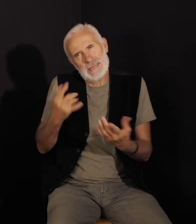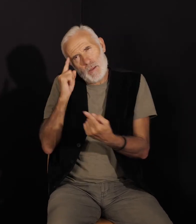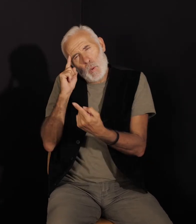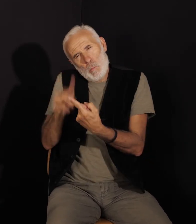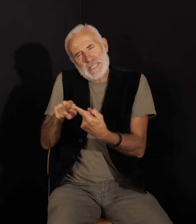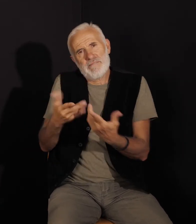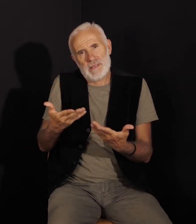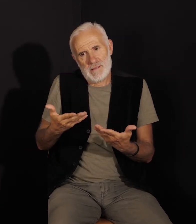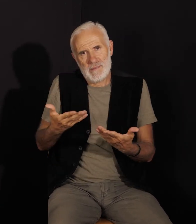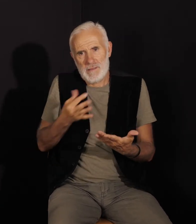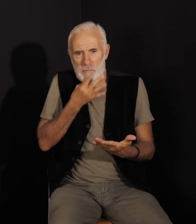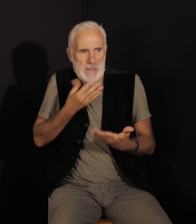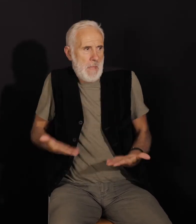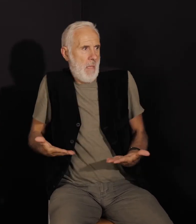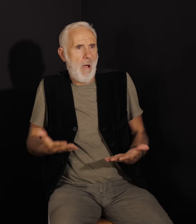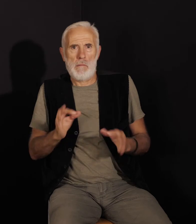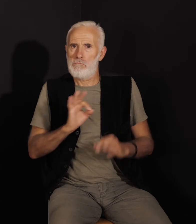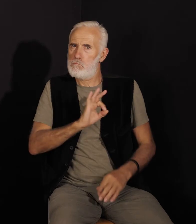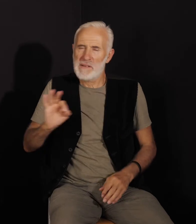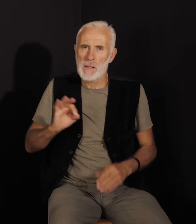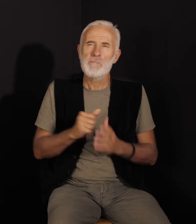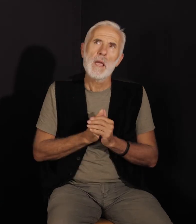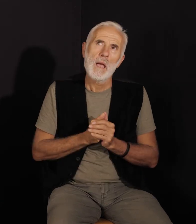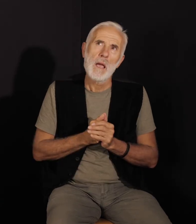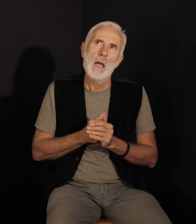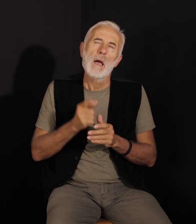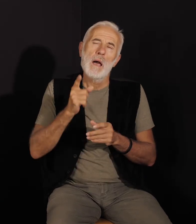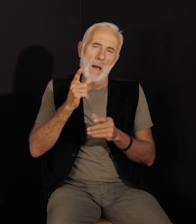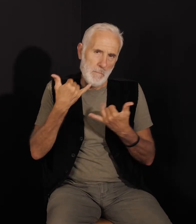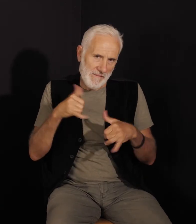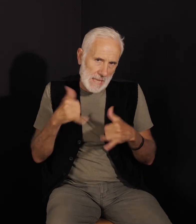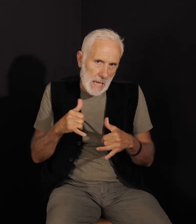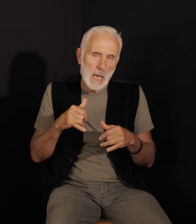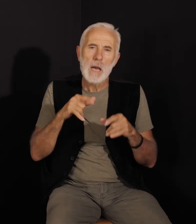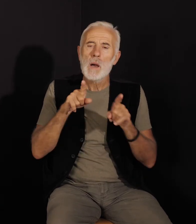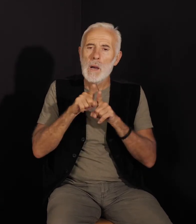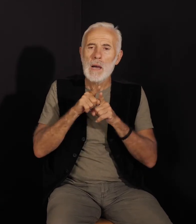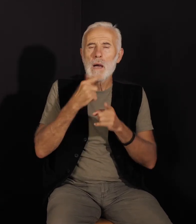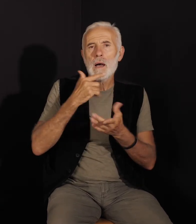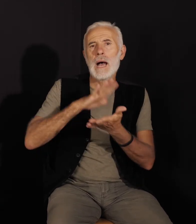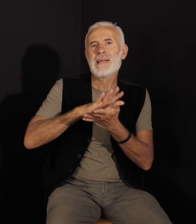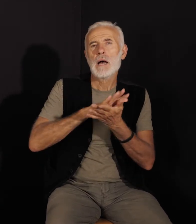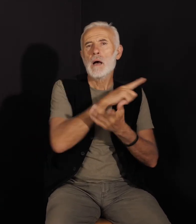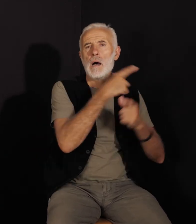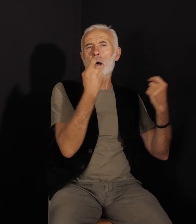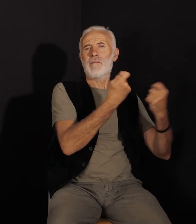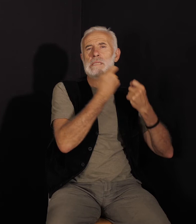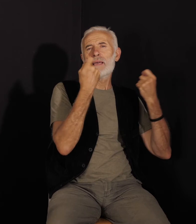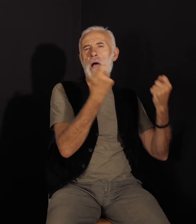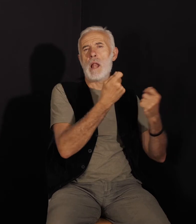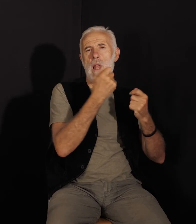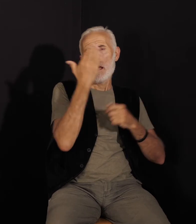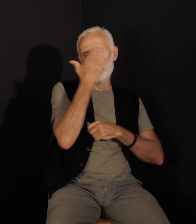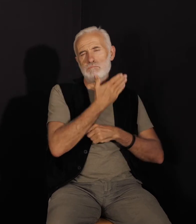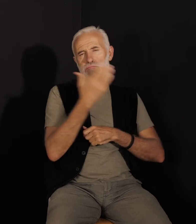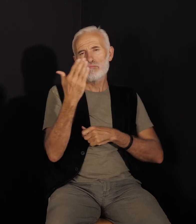de republier ça maintenant. Et puis il y avait aussi l'anniversaire des festivals Woodstock qui tombait au moment où le